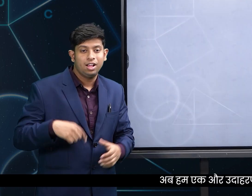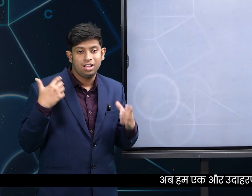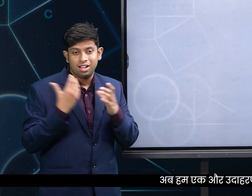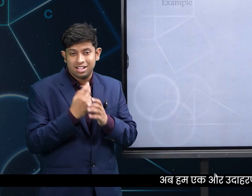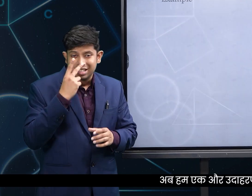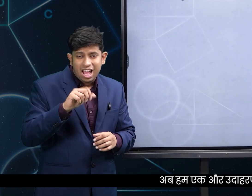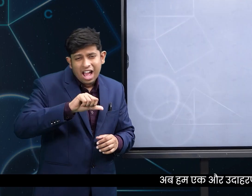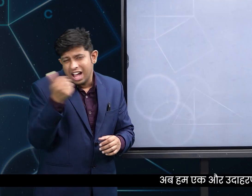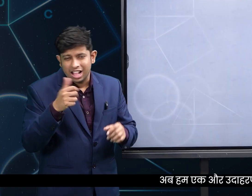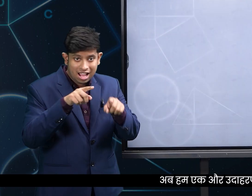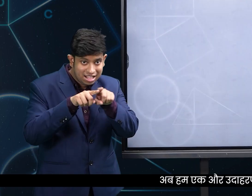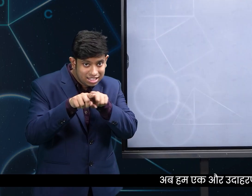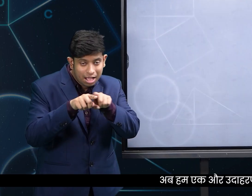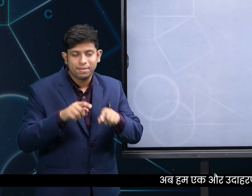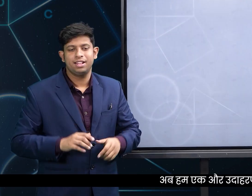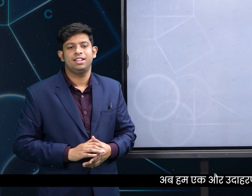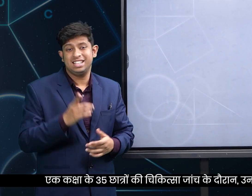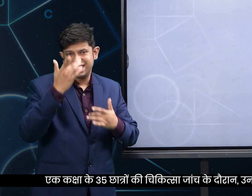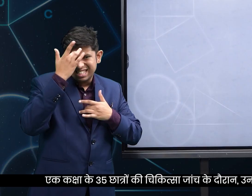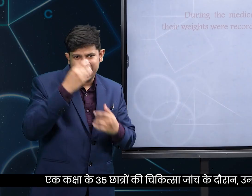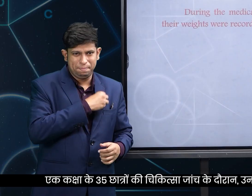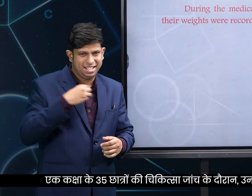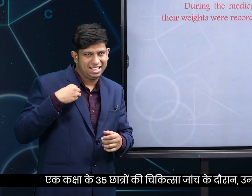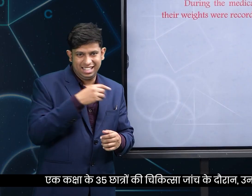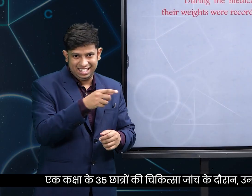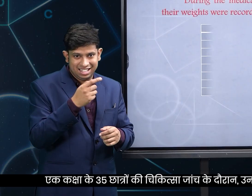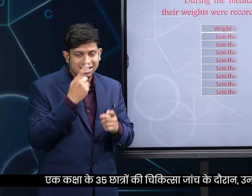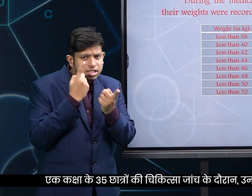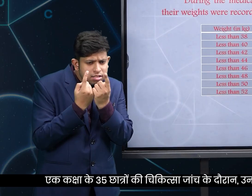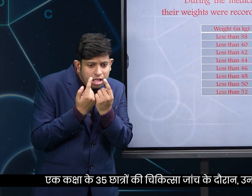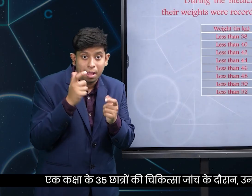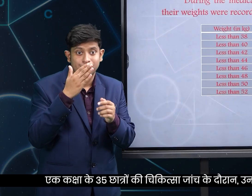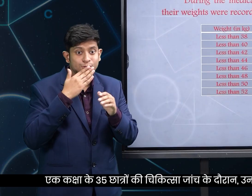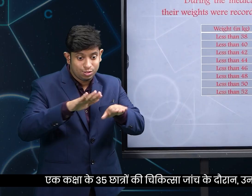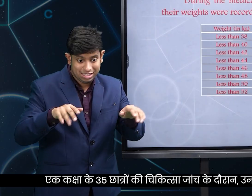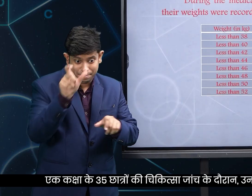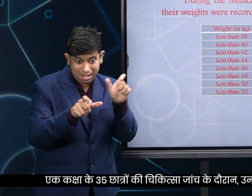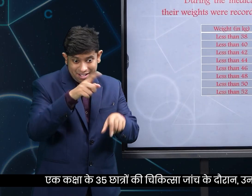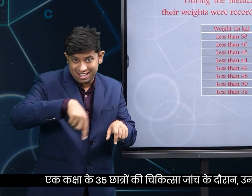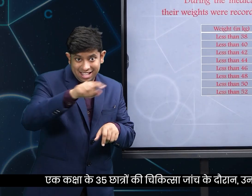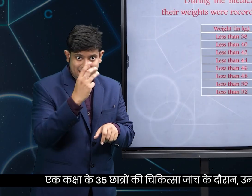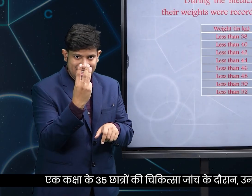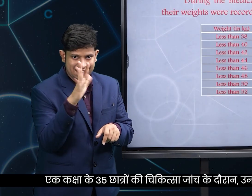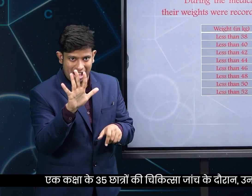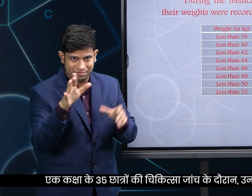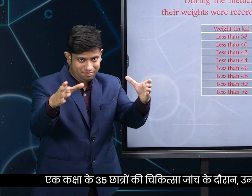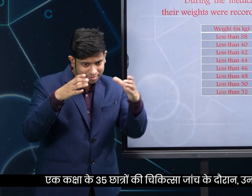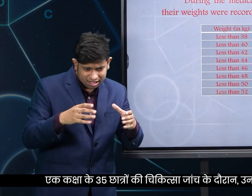अब हम एक और उदाहरण देखेंगे। एक कक्षा के 35 छात्रों की चिकित्सा जांच के